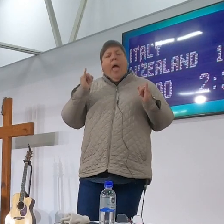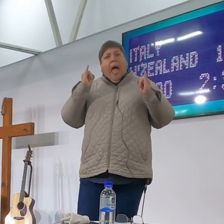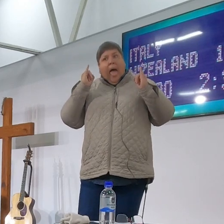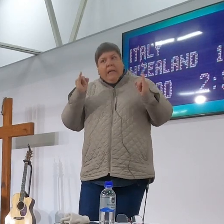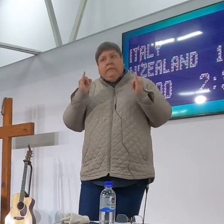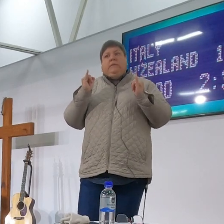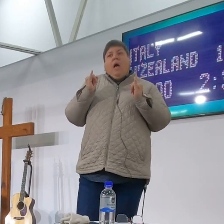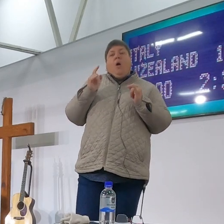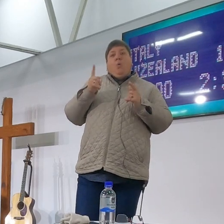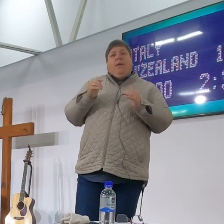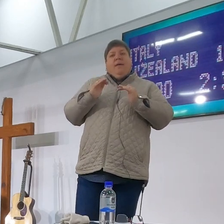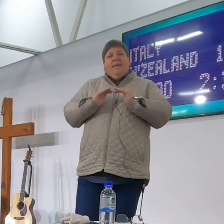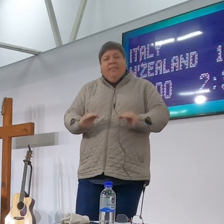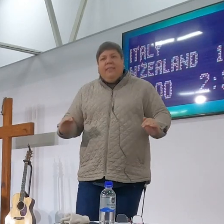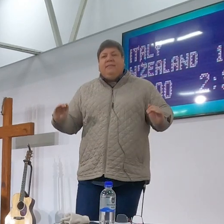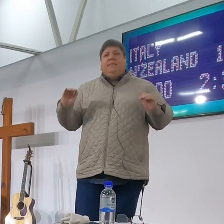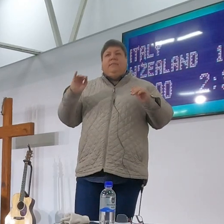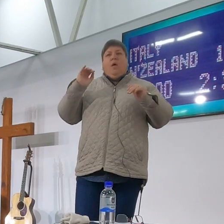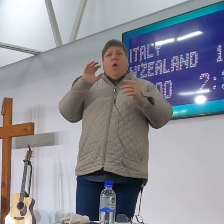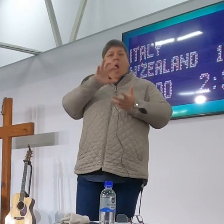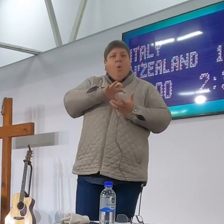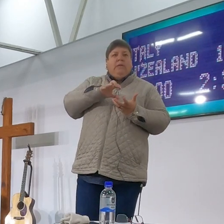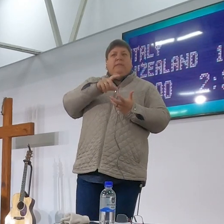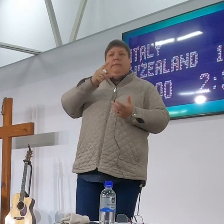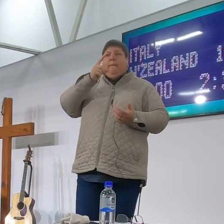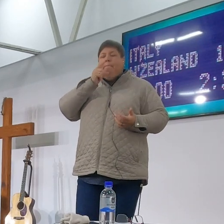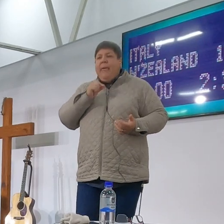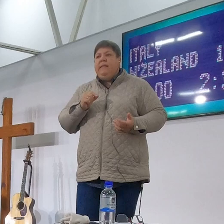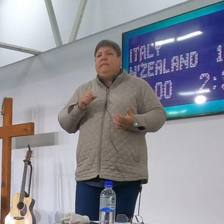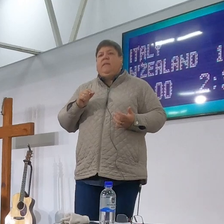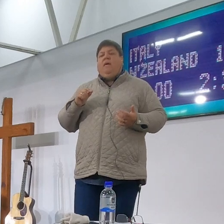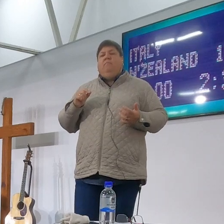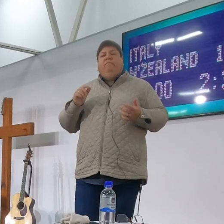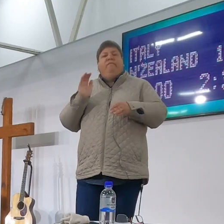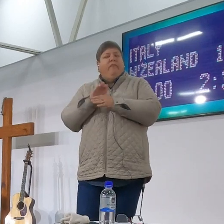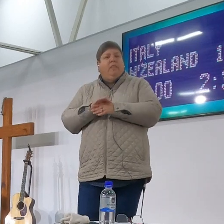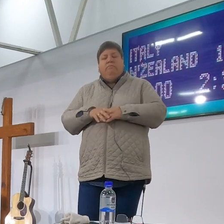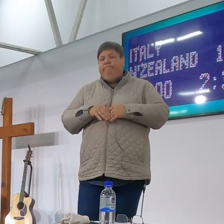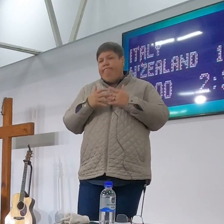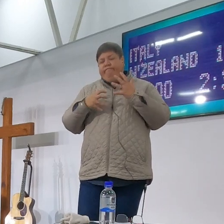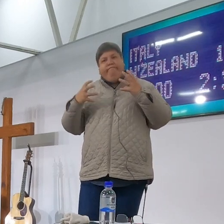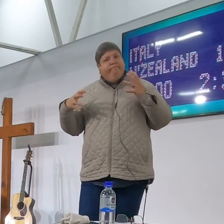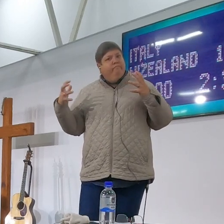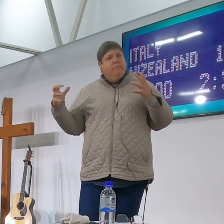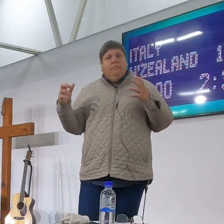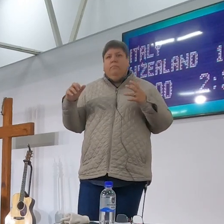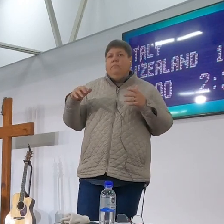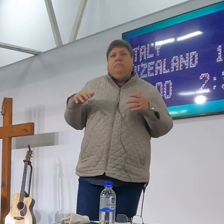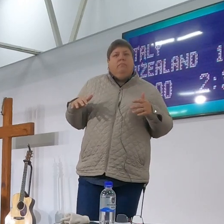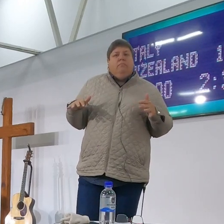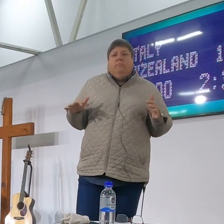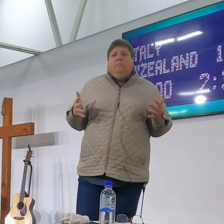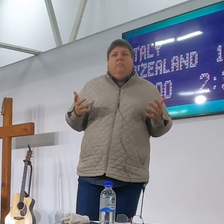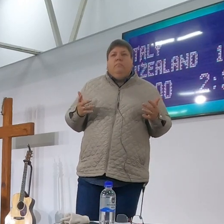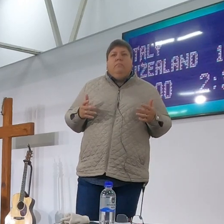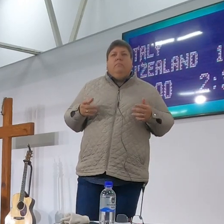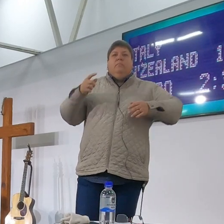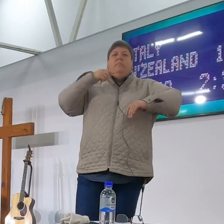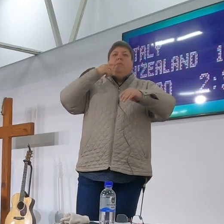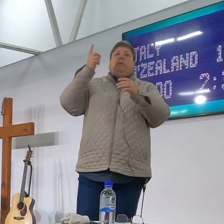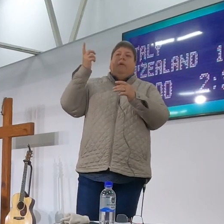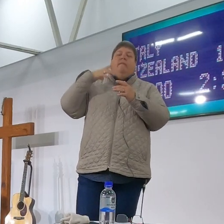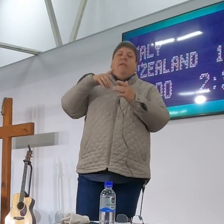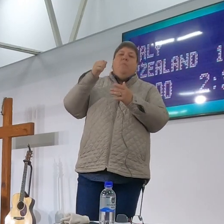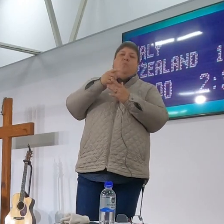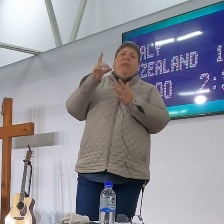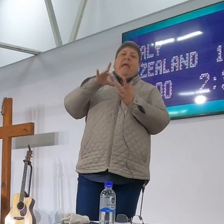wees oor ons kinders daar. Ons moet die beste, weet julle, hulle moet kies tussen, ek weet nie, ek wil sê McDonald's, maar